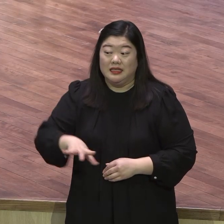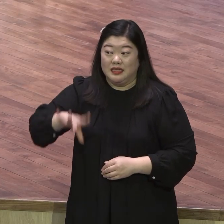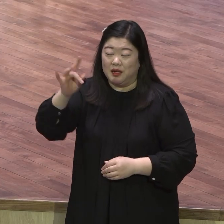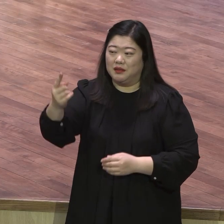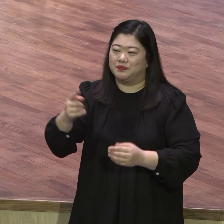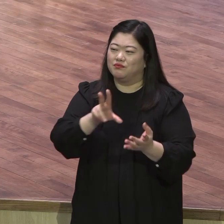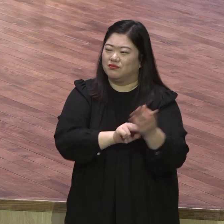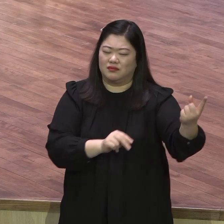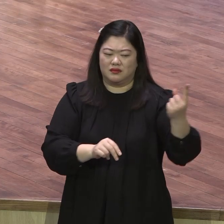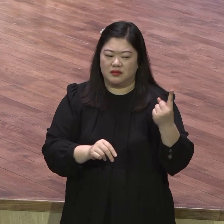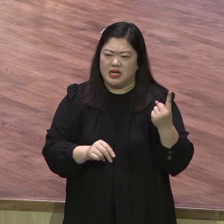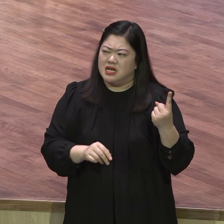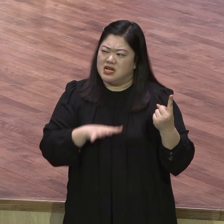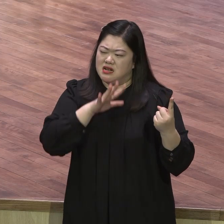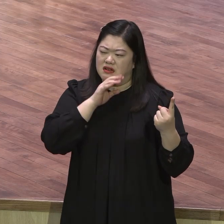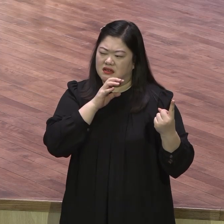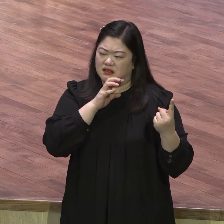옵니다.